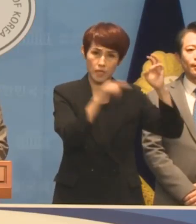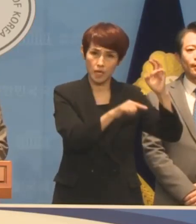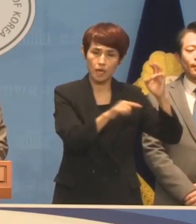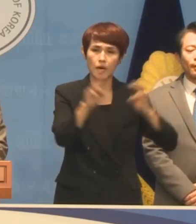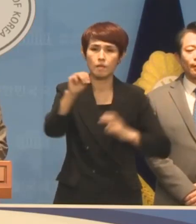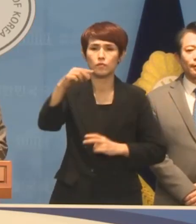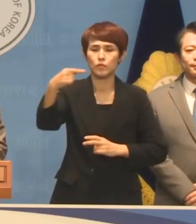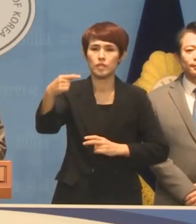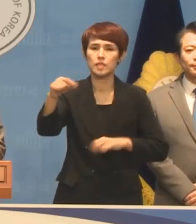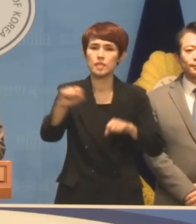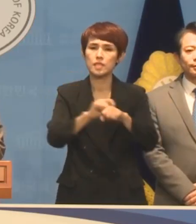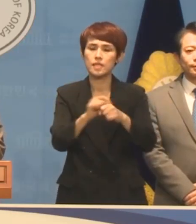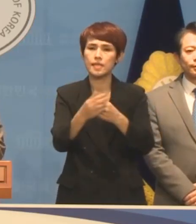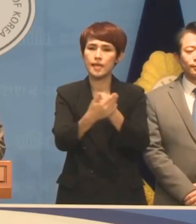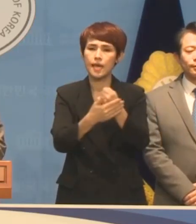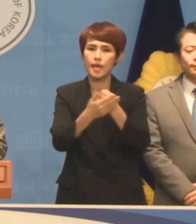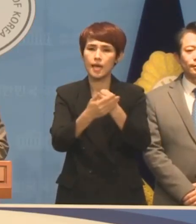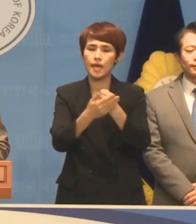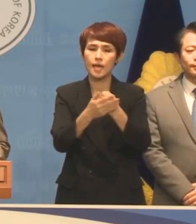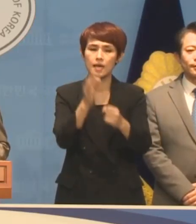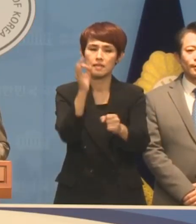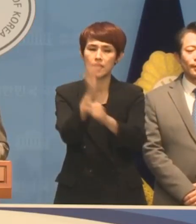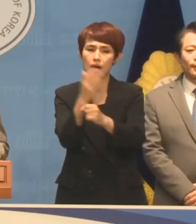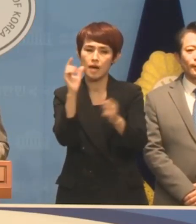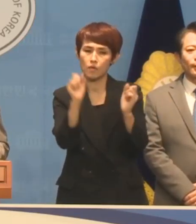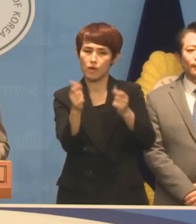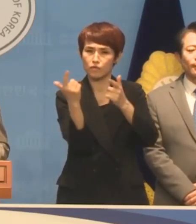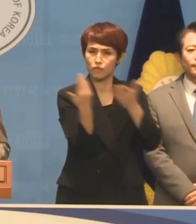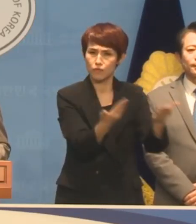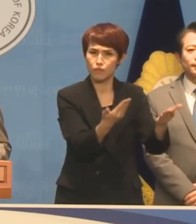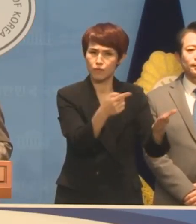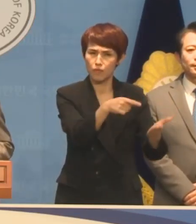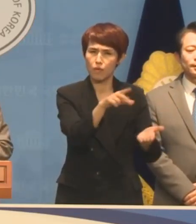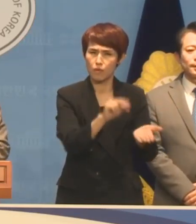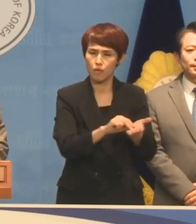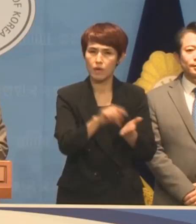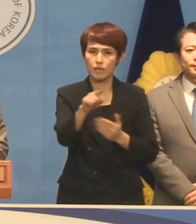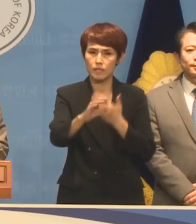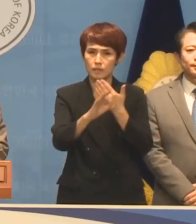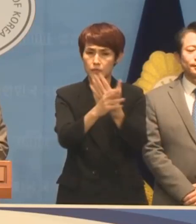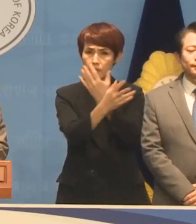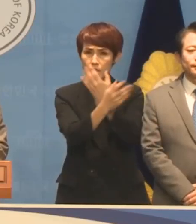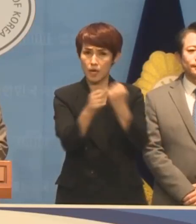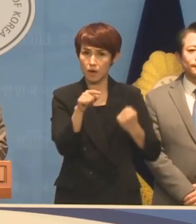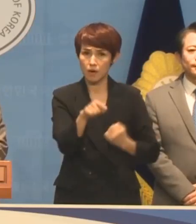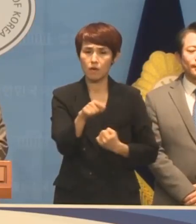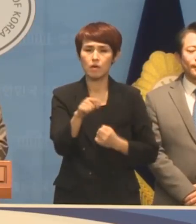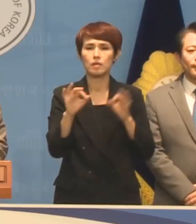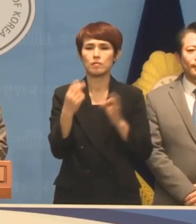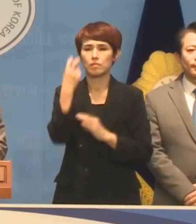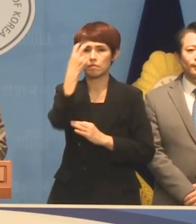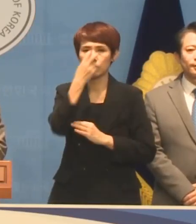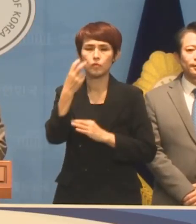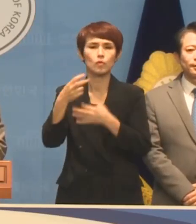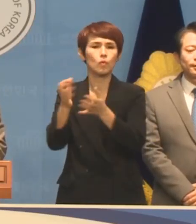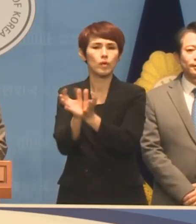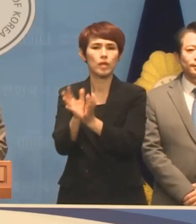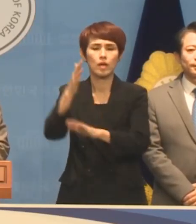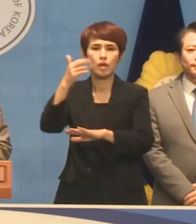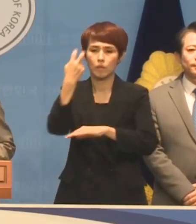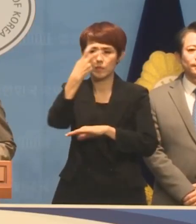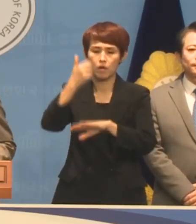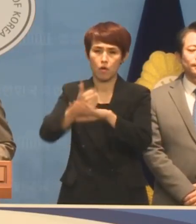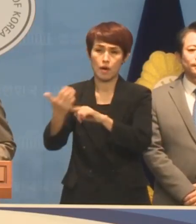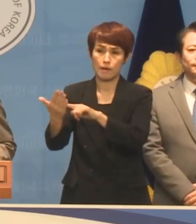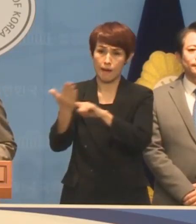MG손보 특혜 인수 의혹을 제기하며 예금보험공사가 진행 중인 수의계약은 금감원의 검사 결과가 나올